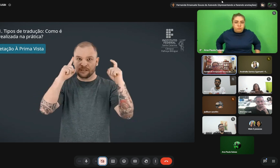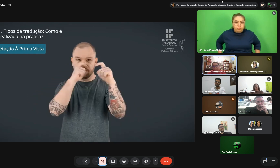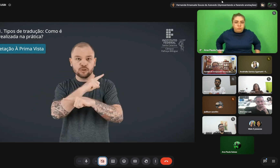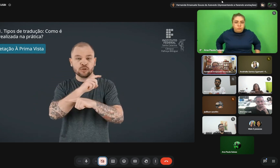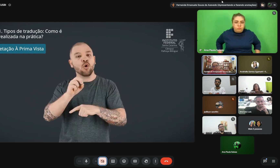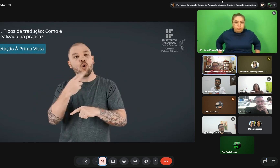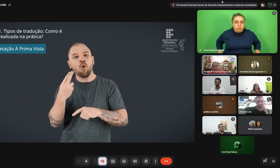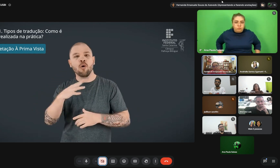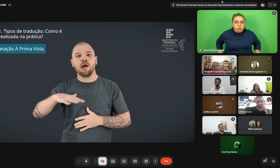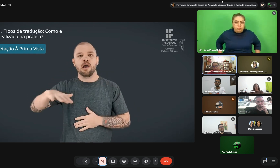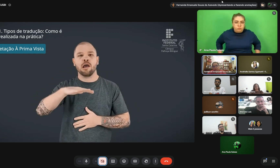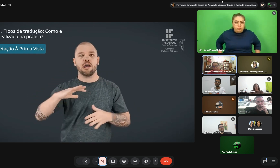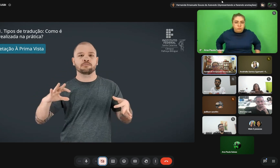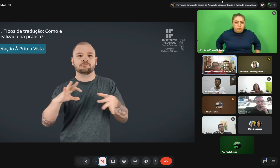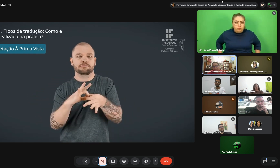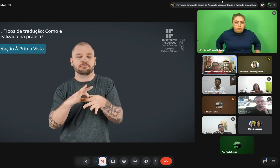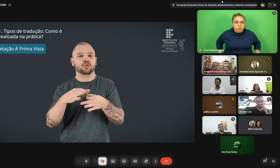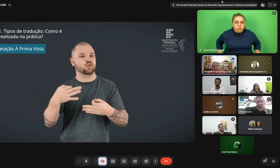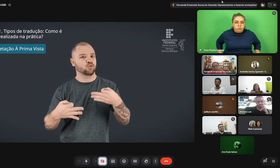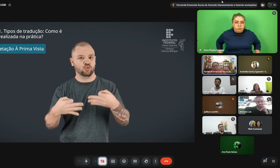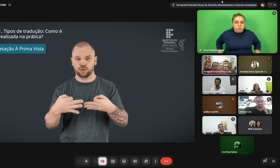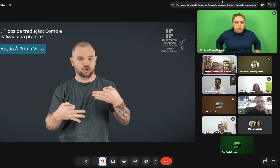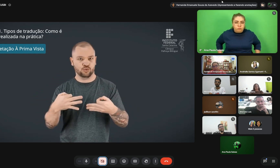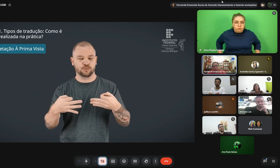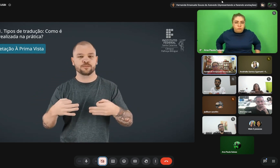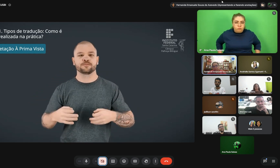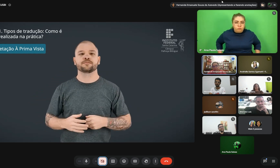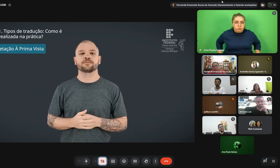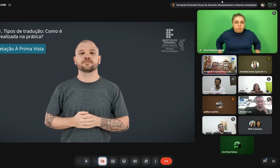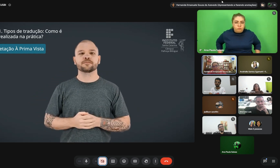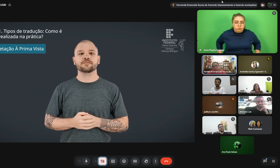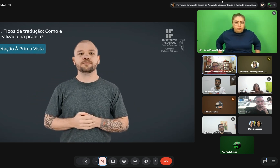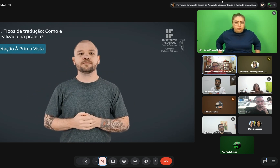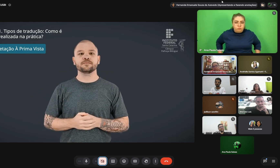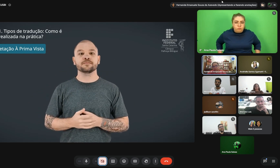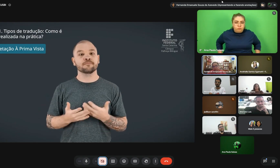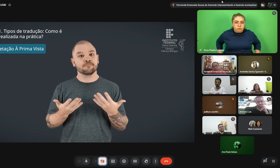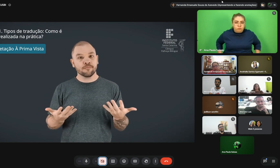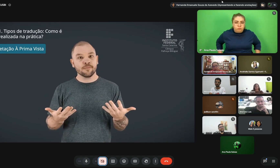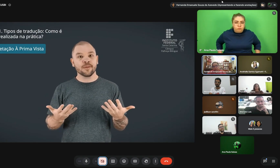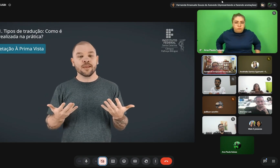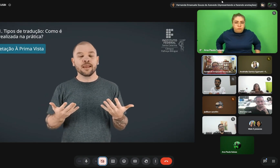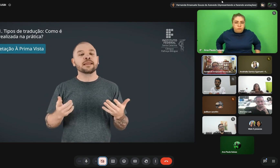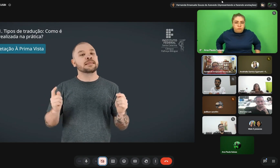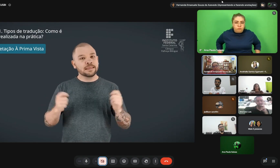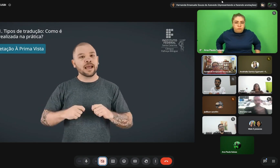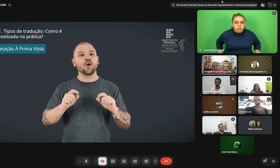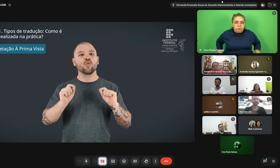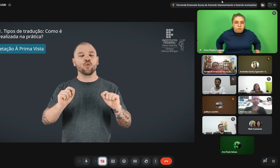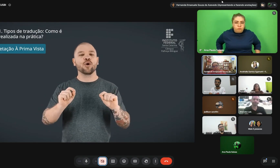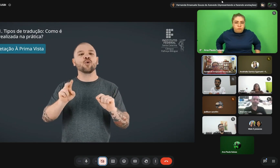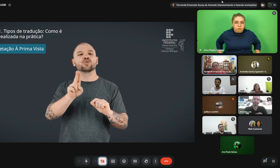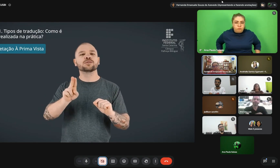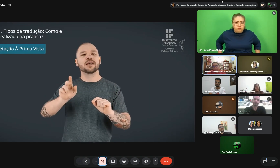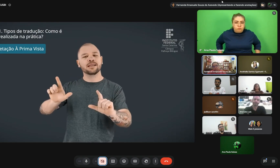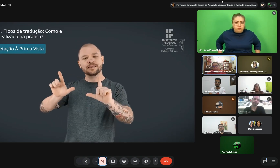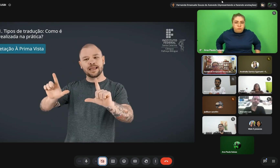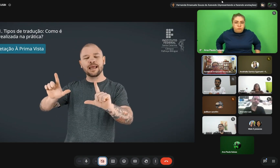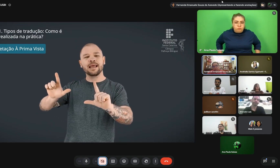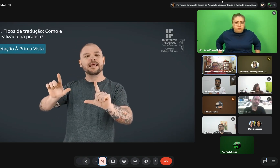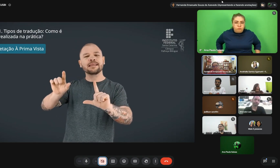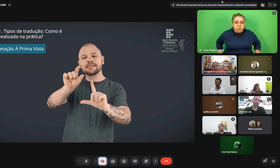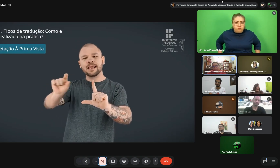vou utilizar a escrita do papel. E aí, por exemplo, uma questão judicial, entre outros. Isso aí